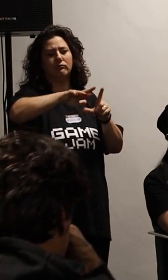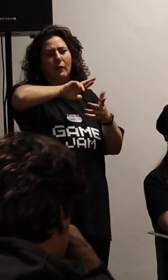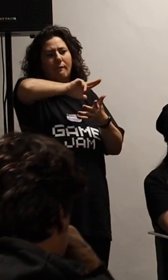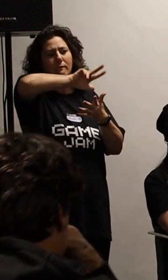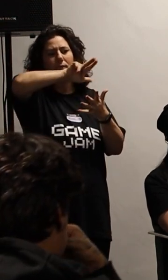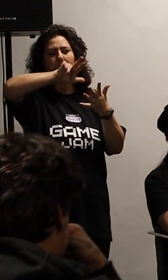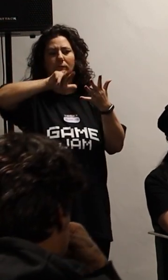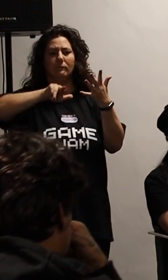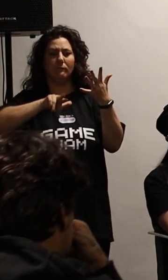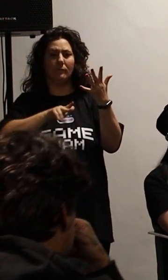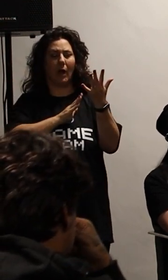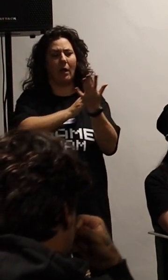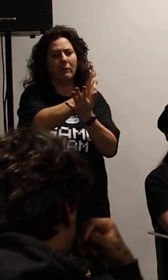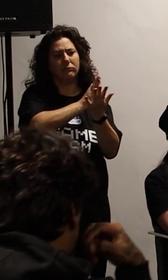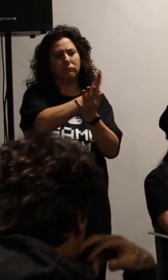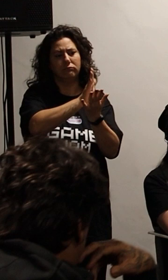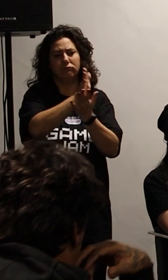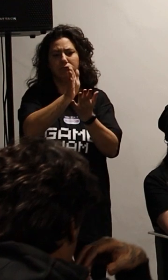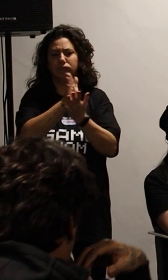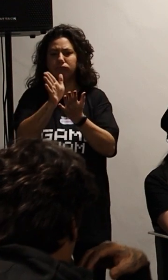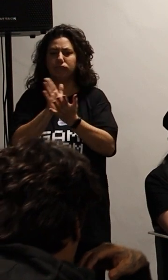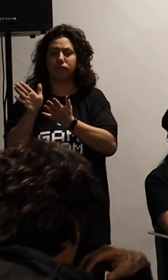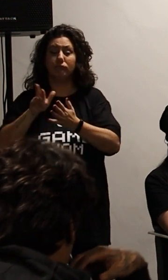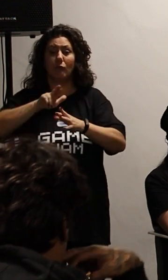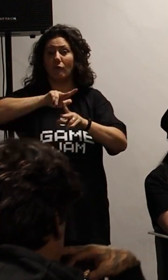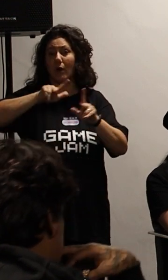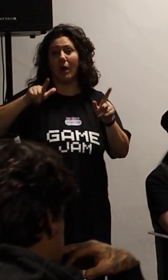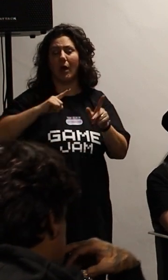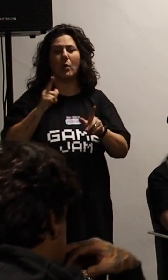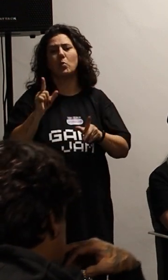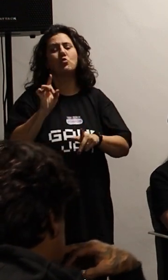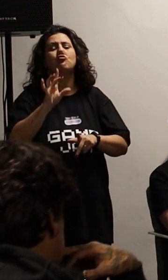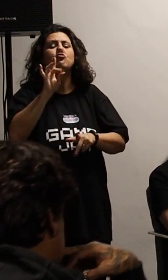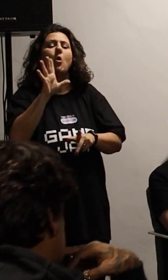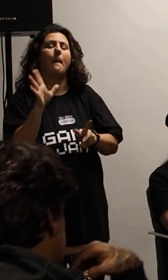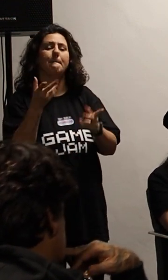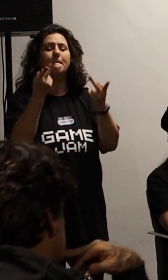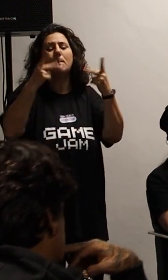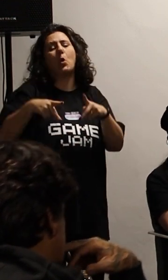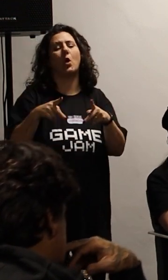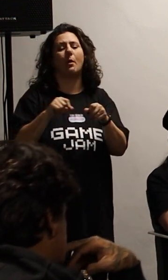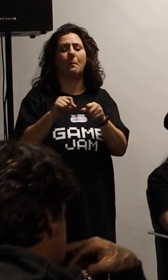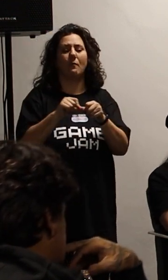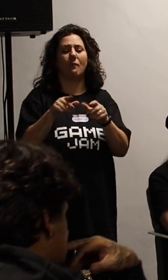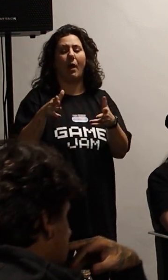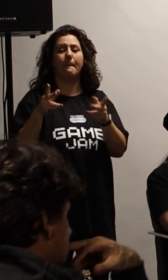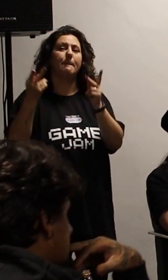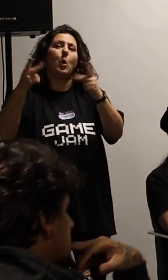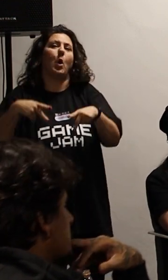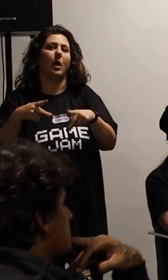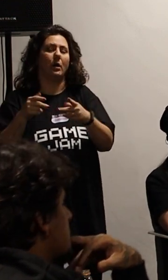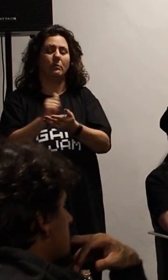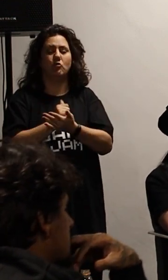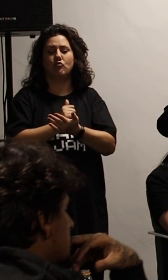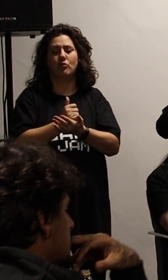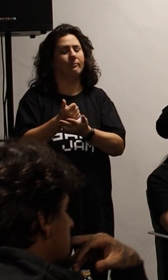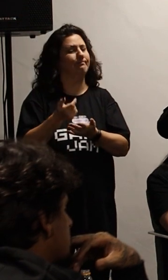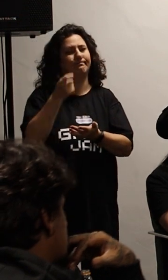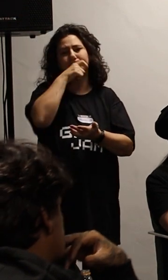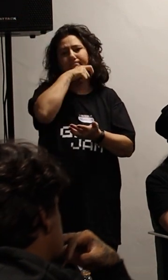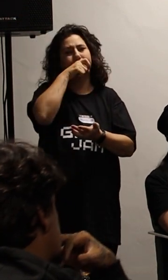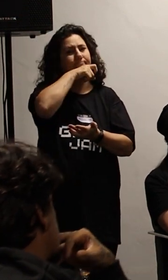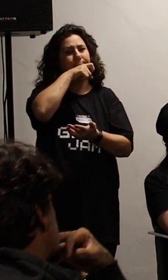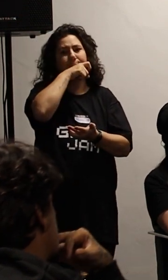multifacetada. Não é só programador, porque as pessoas tendem a achar que são só programadores que atuam, que trabalham com jogos. Isso é uma mentira.